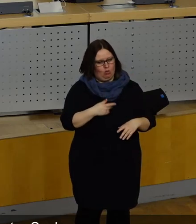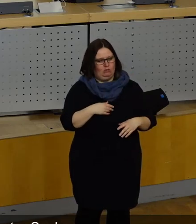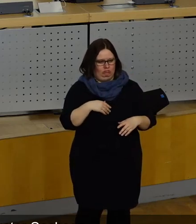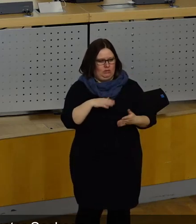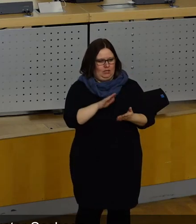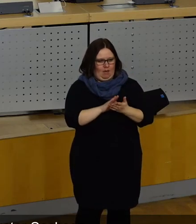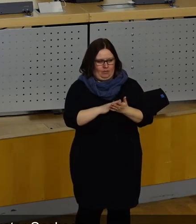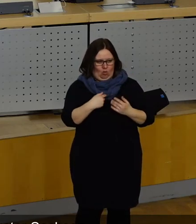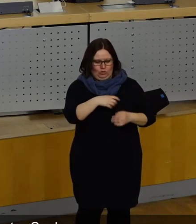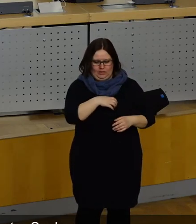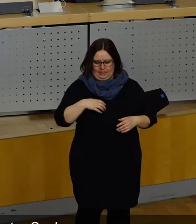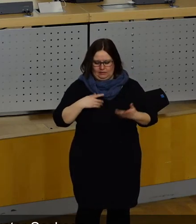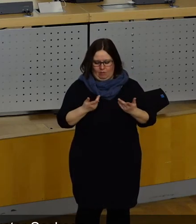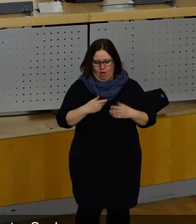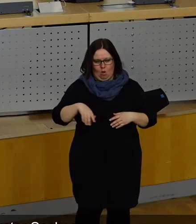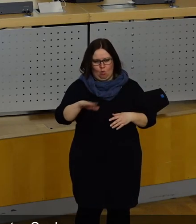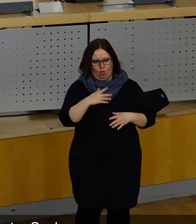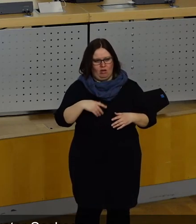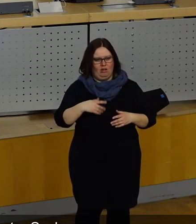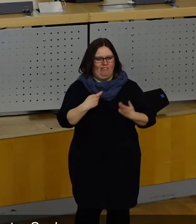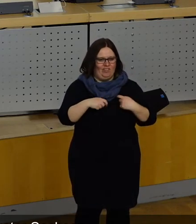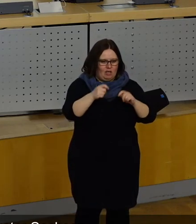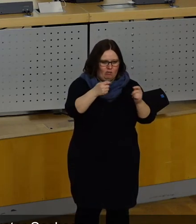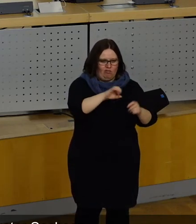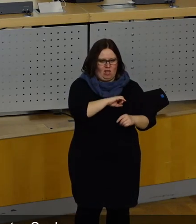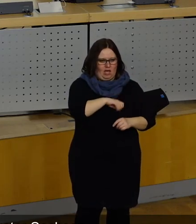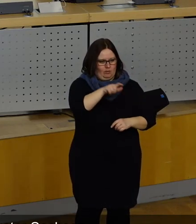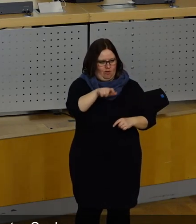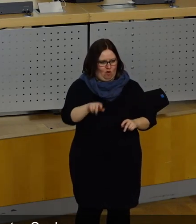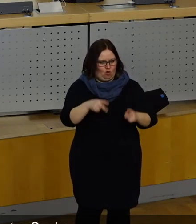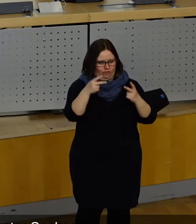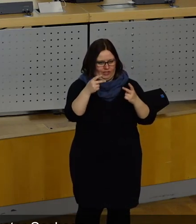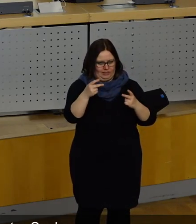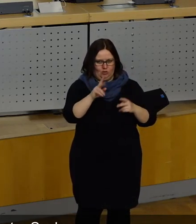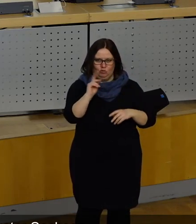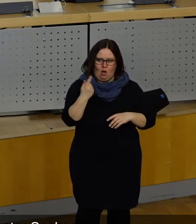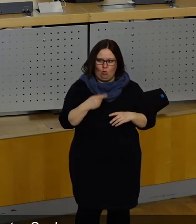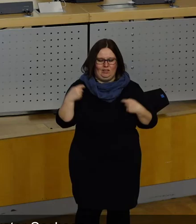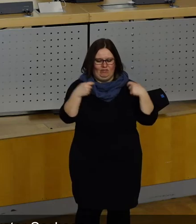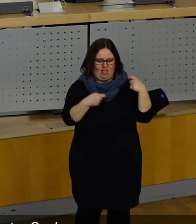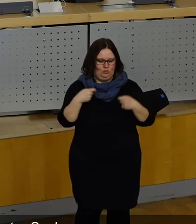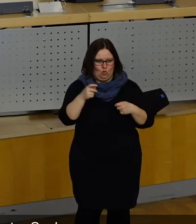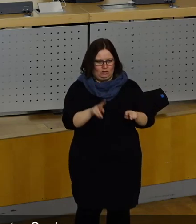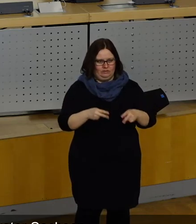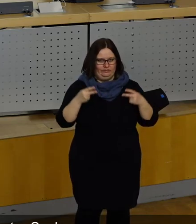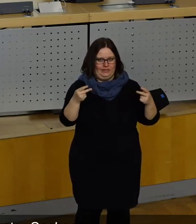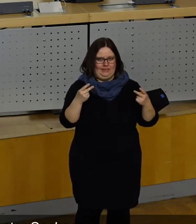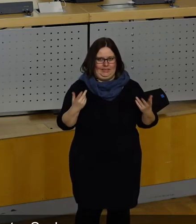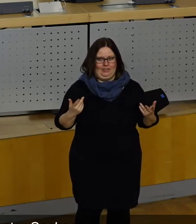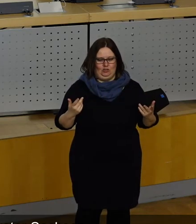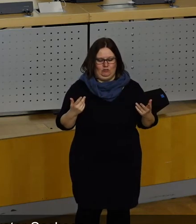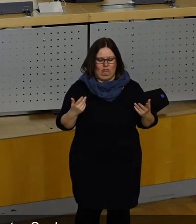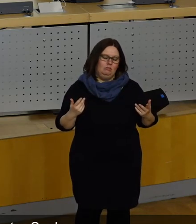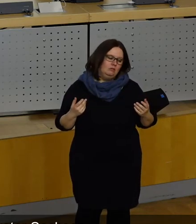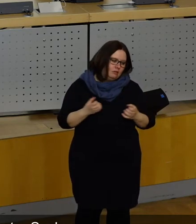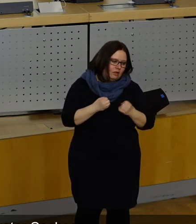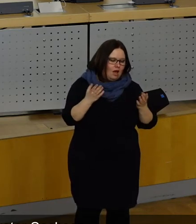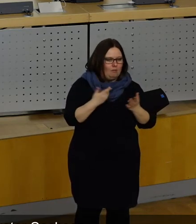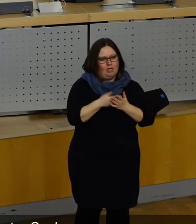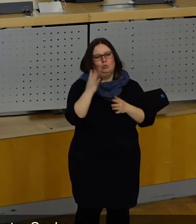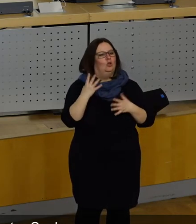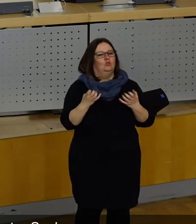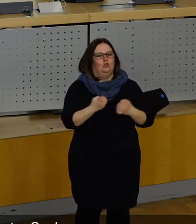nicht vergessen, und es ist genannt worden, es ist der Wiederaufbauwillen der eigenen Bevölkerung und der Einsatz der Investoren. Es gibt sicherlich gerade in den